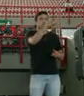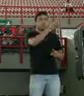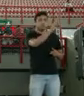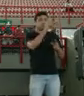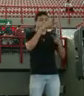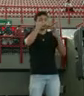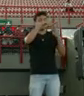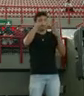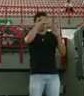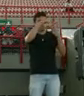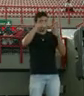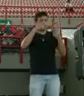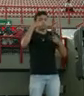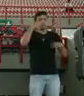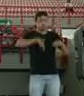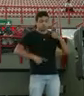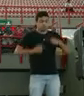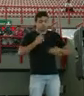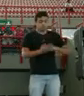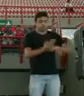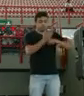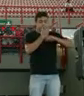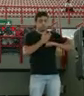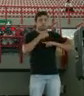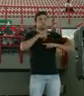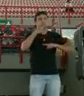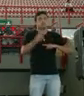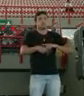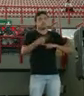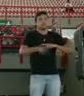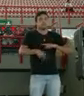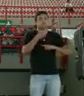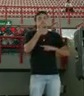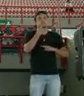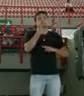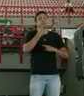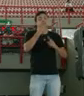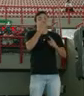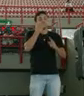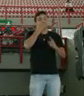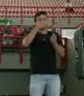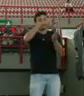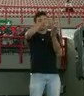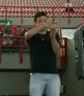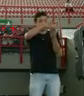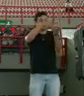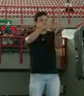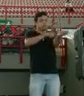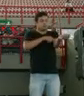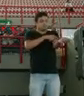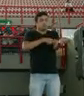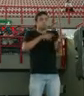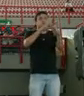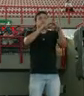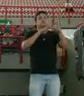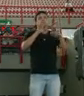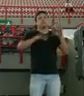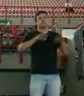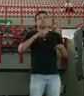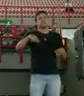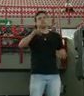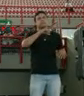juntos controlam as nossas taxas de quê? De glicose no sangue. Por isso que quando você tem um